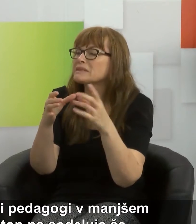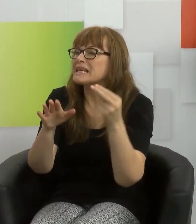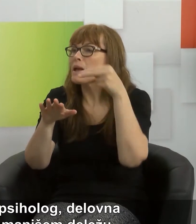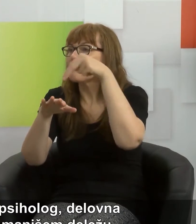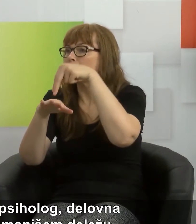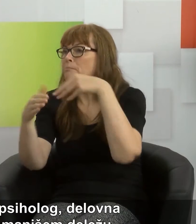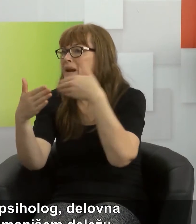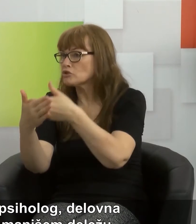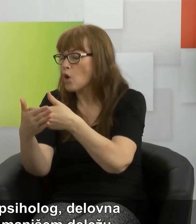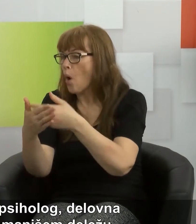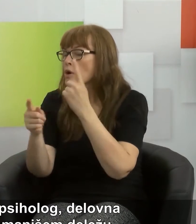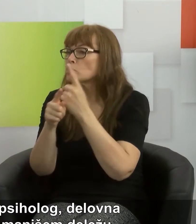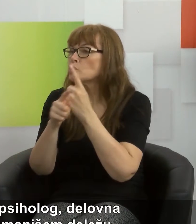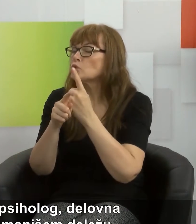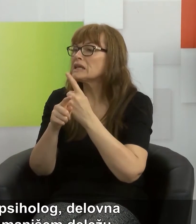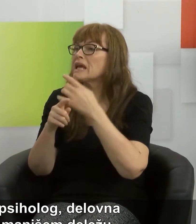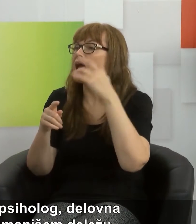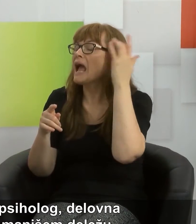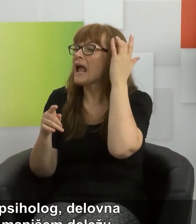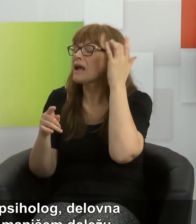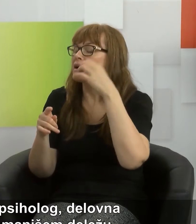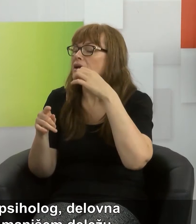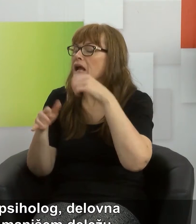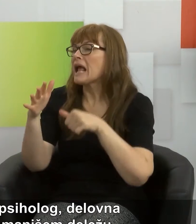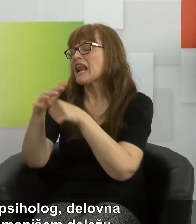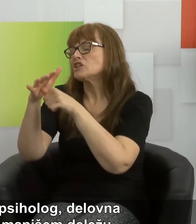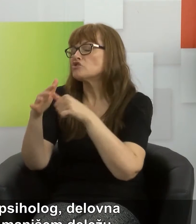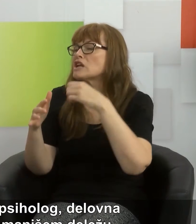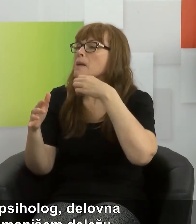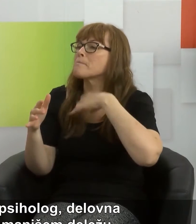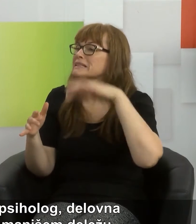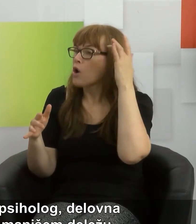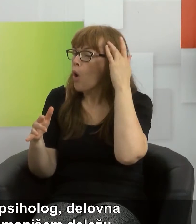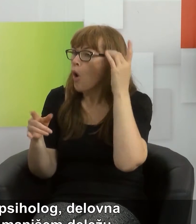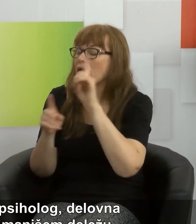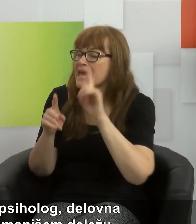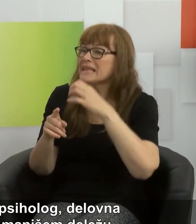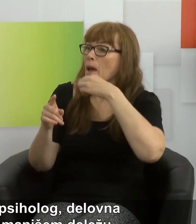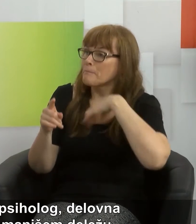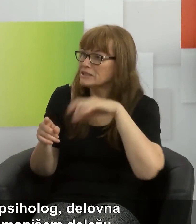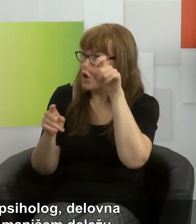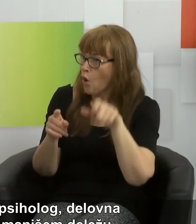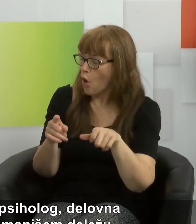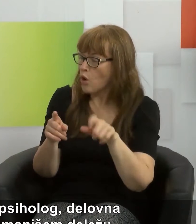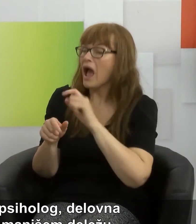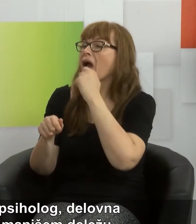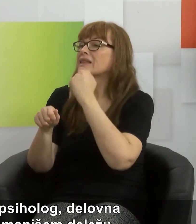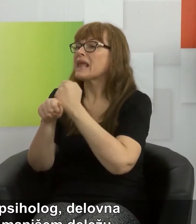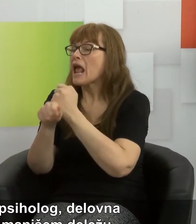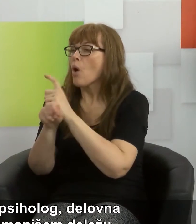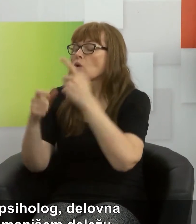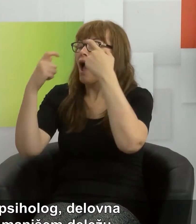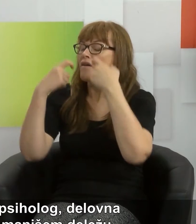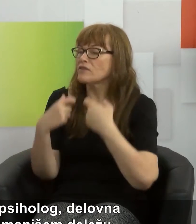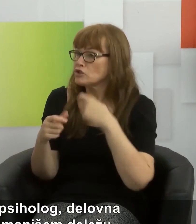še klinični psiholog in psiholog, delovna in fizioterapija in